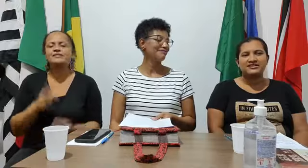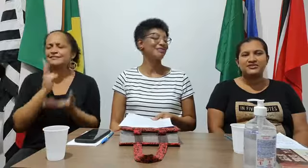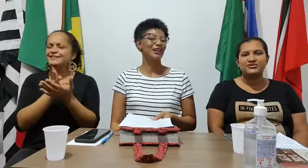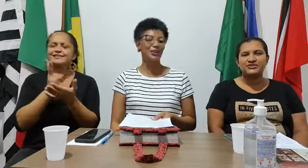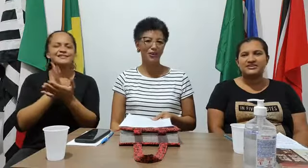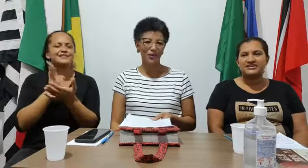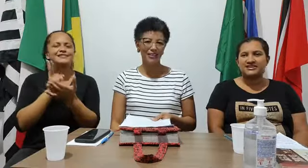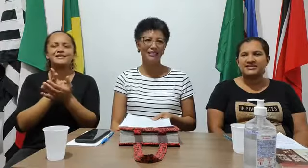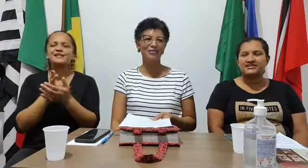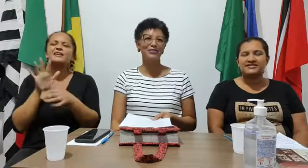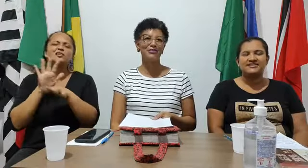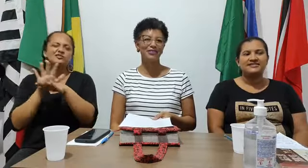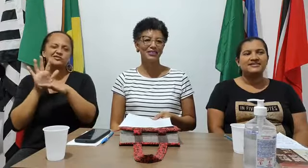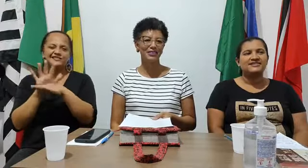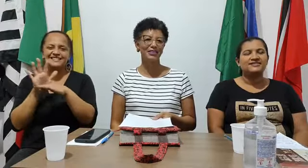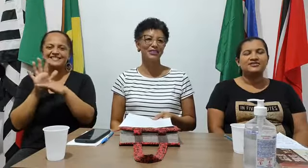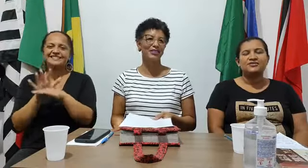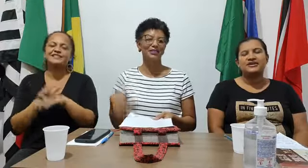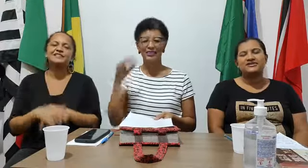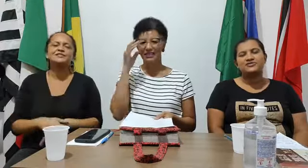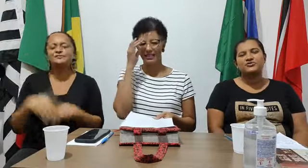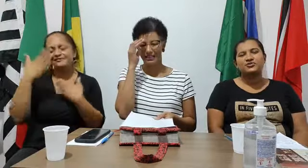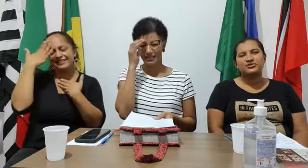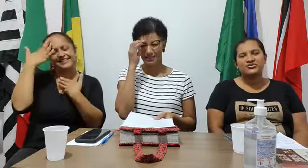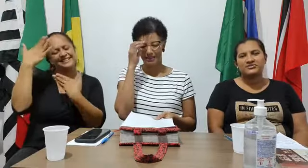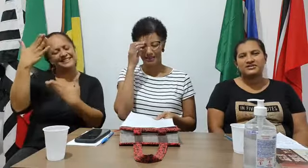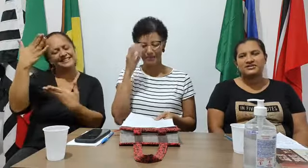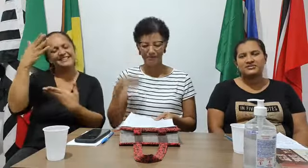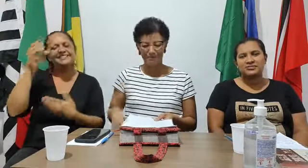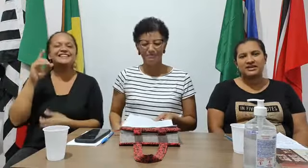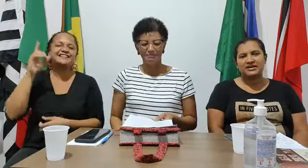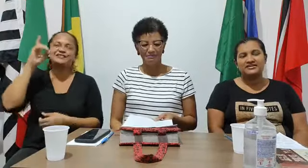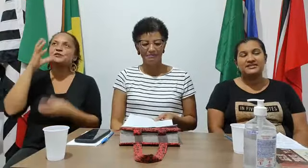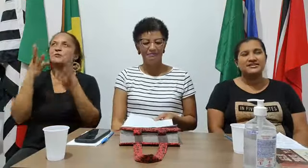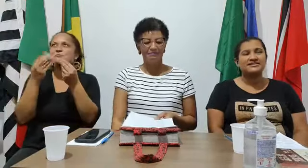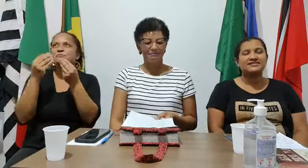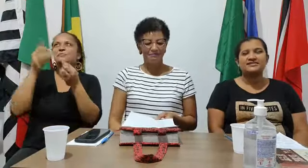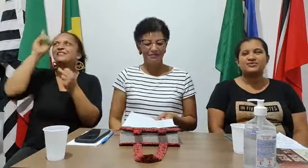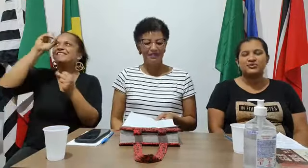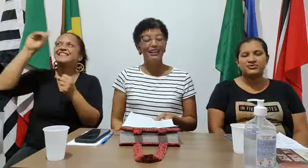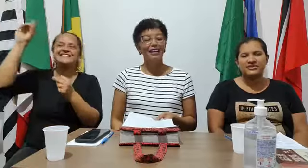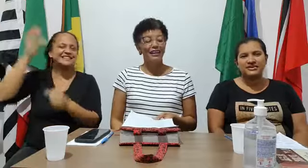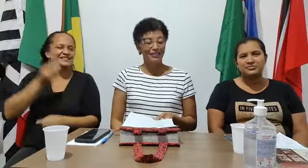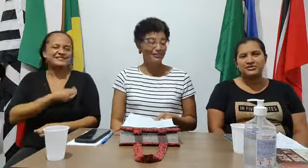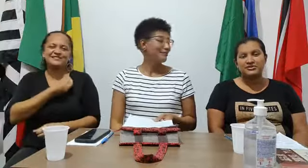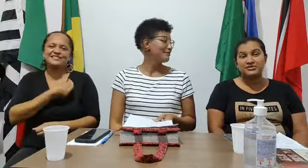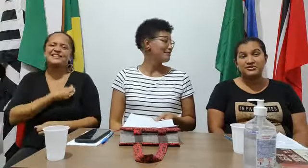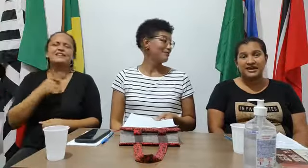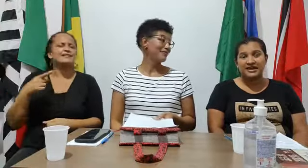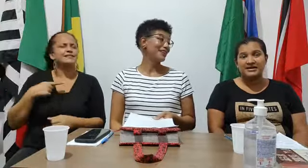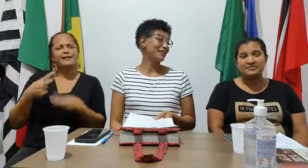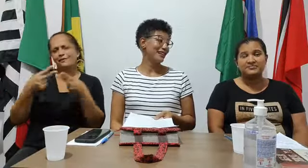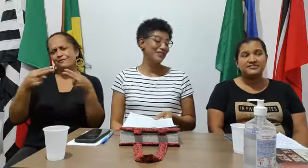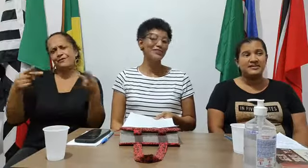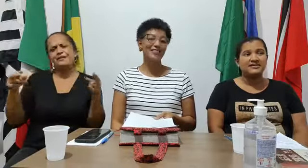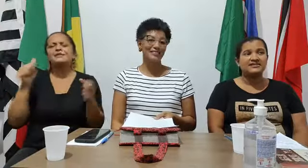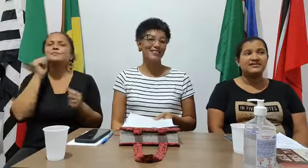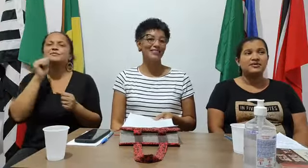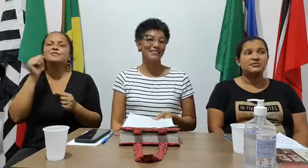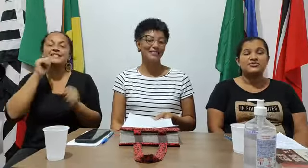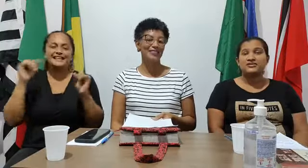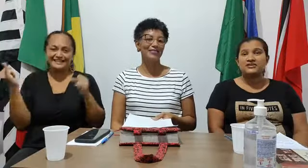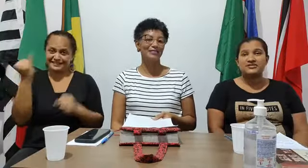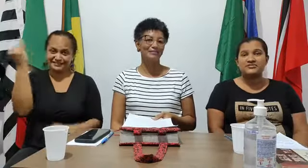aí esses dias, Glória né? a Deus. Então eu agradeço muito a vida dessas mulheres. Teria tantas outras aí pra gente falar. Verdade.